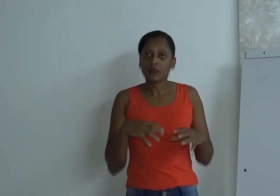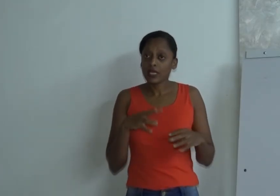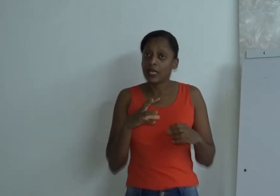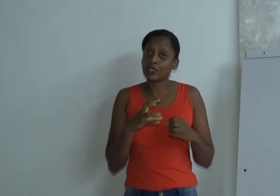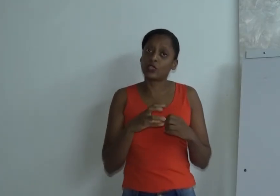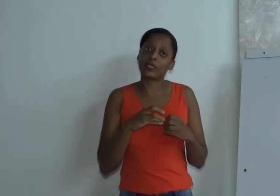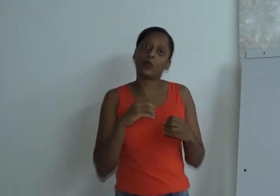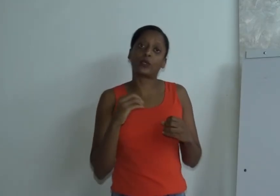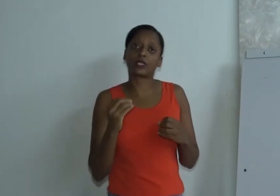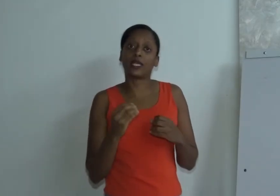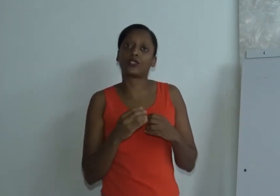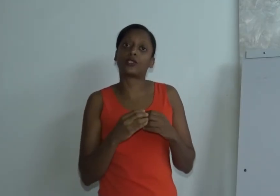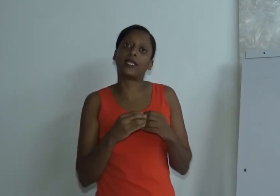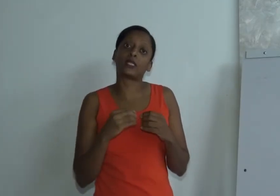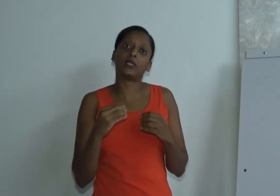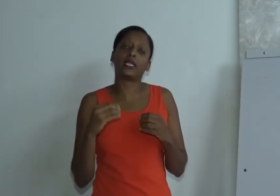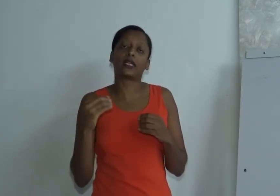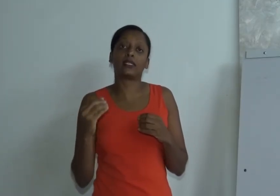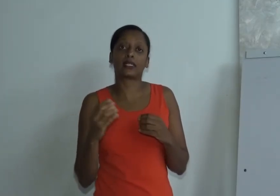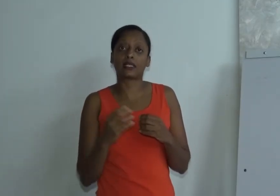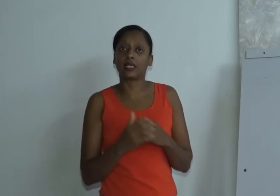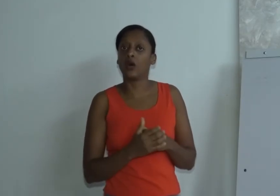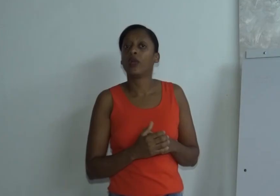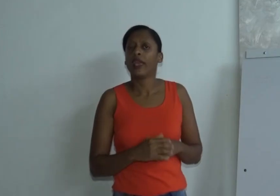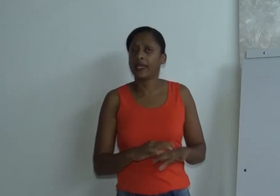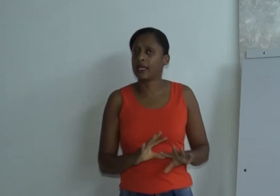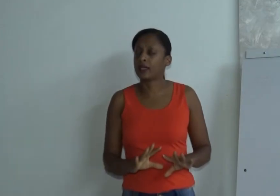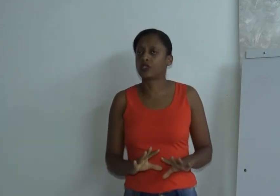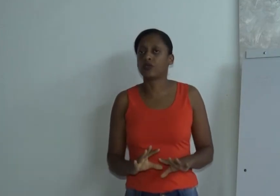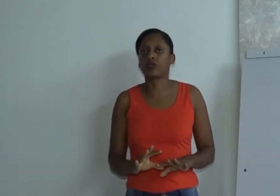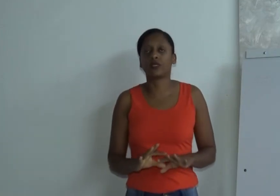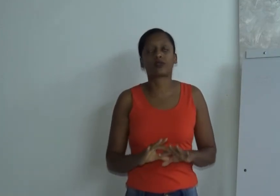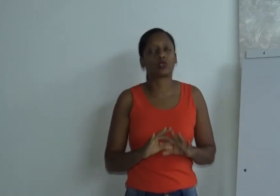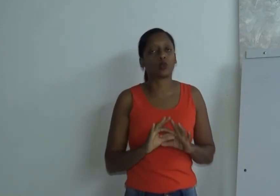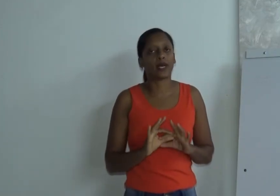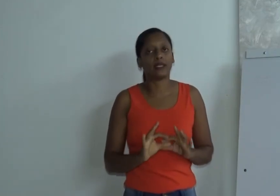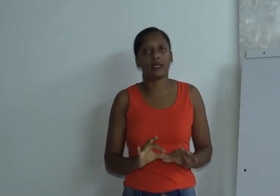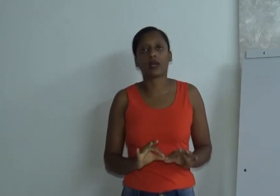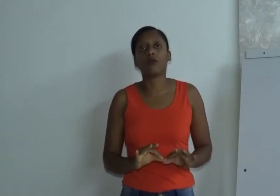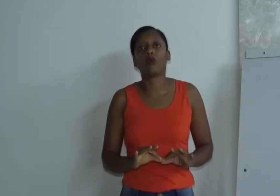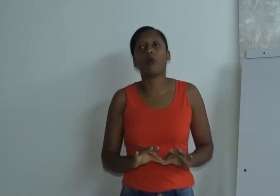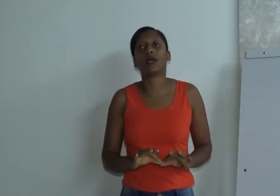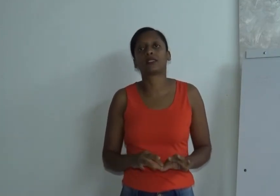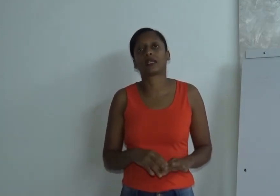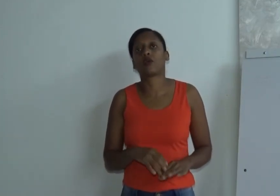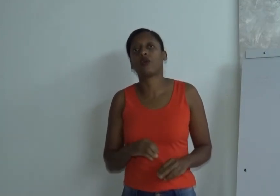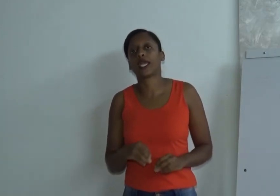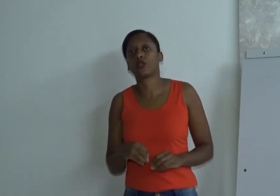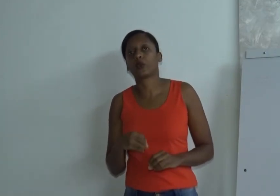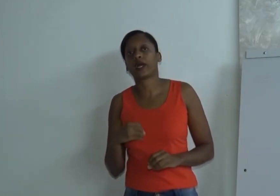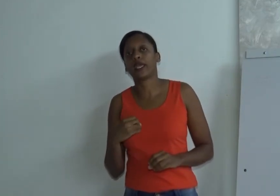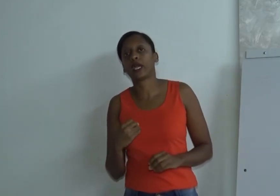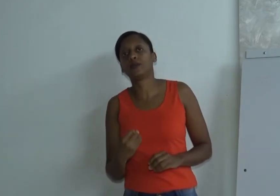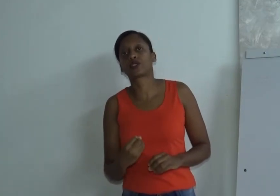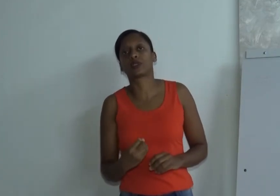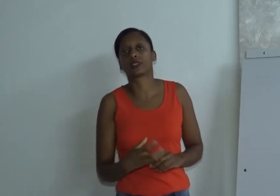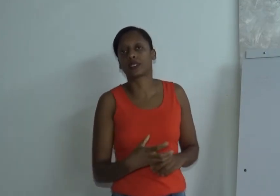a gente vai ter um processo de desmineralização. É negativo isso? De maneira alguma. Está ocorrendo uma reabsorção